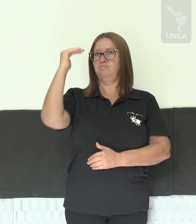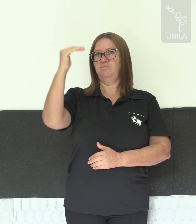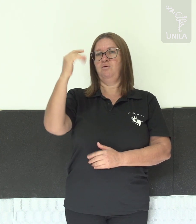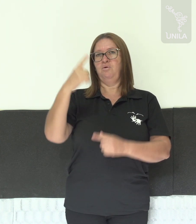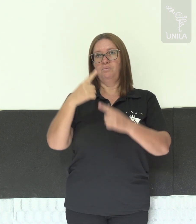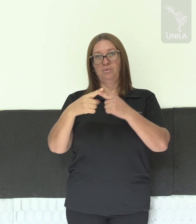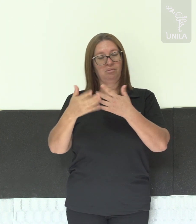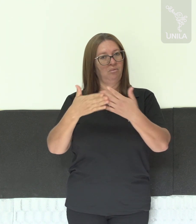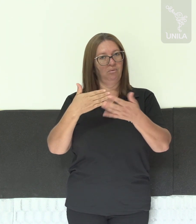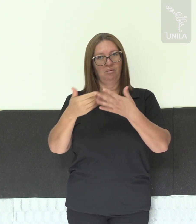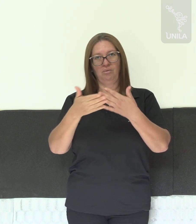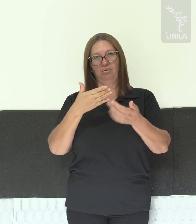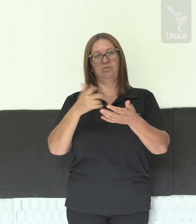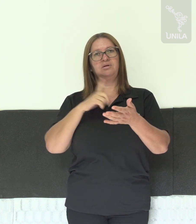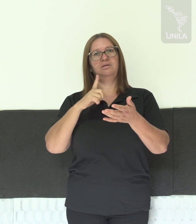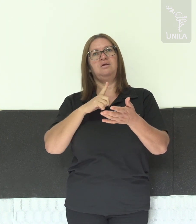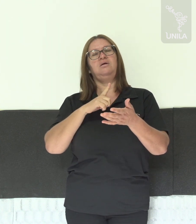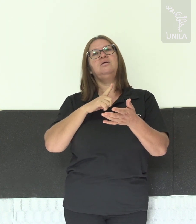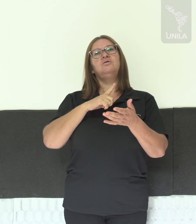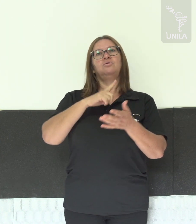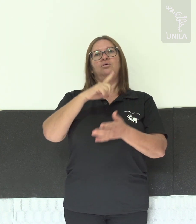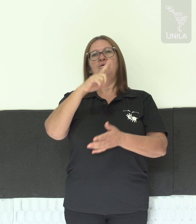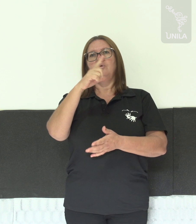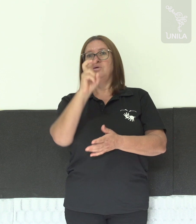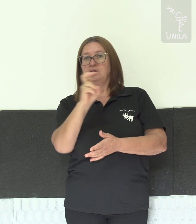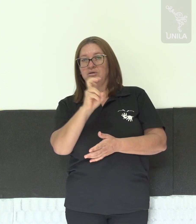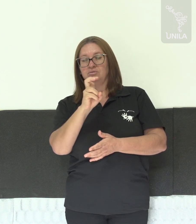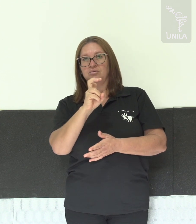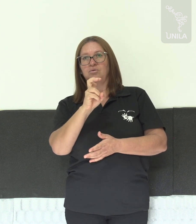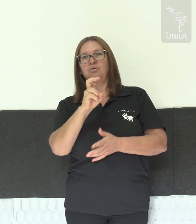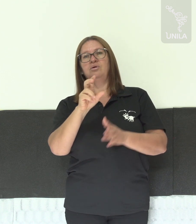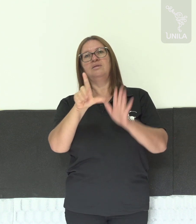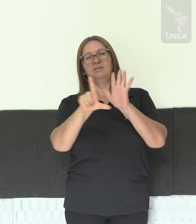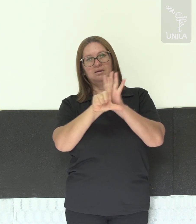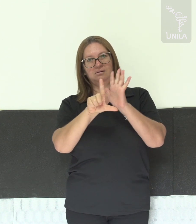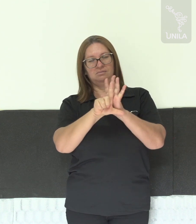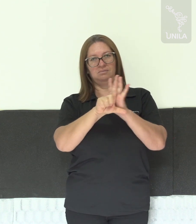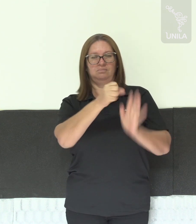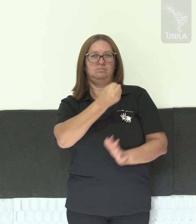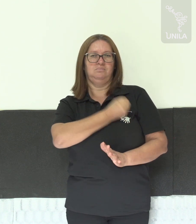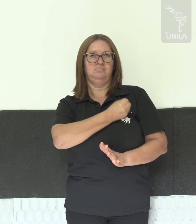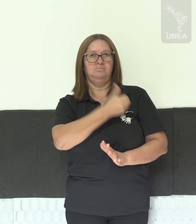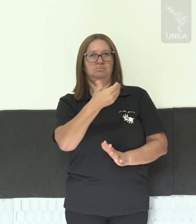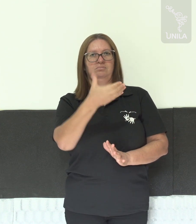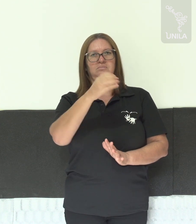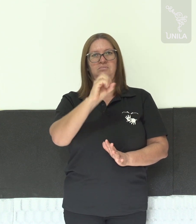motivos expostos no artigo 5º, parágrafo único da Lei nº